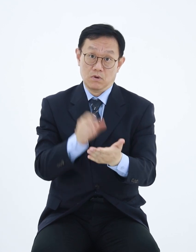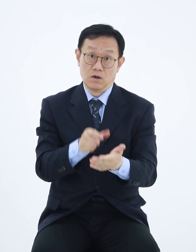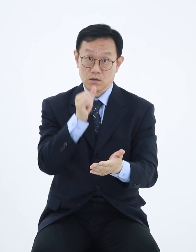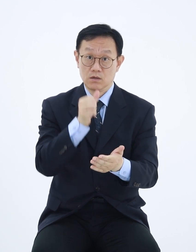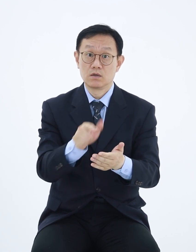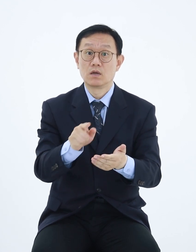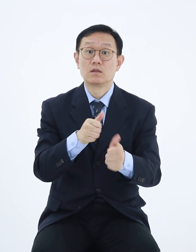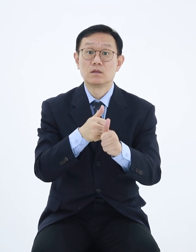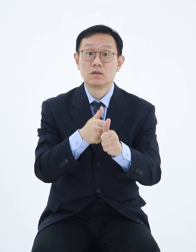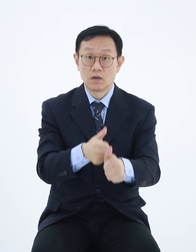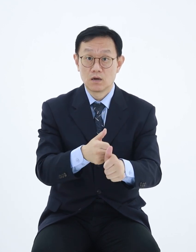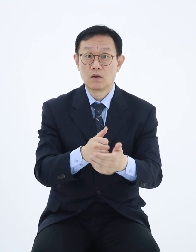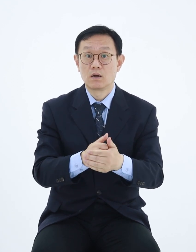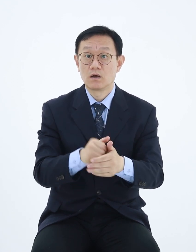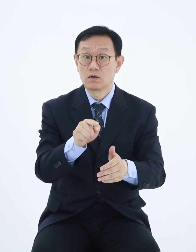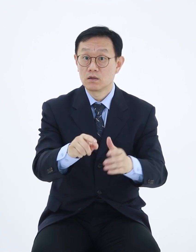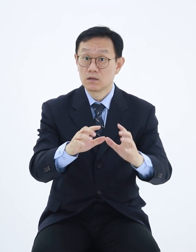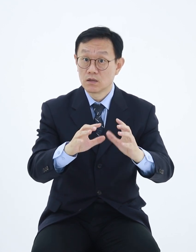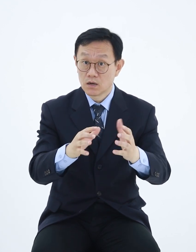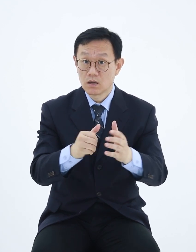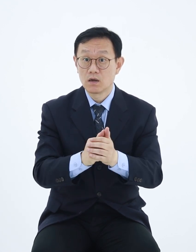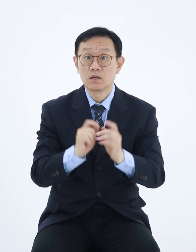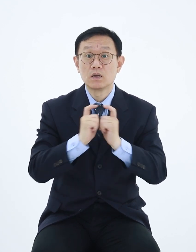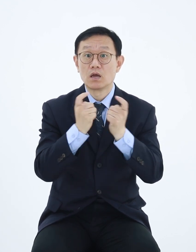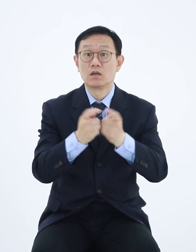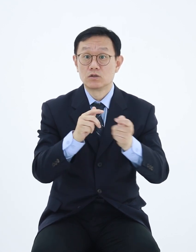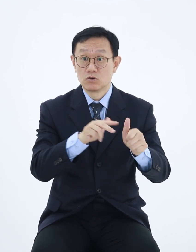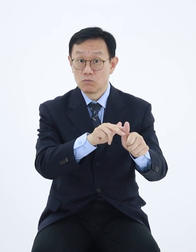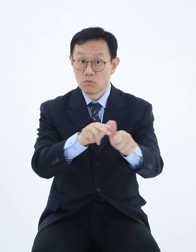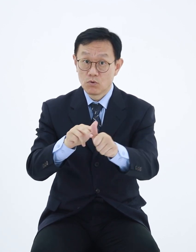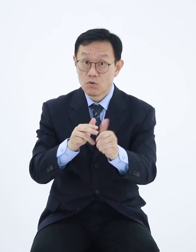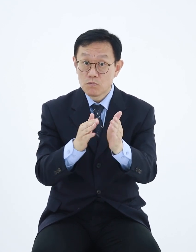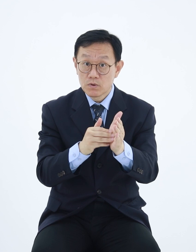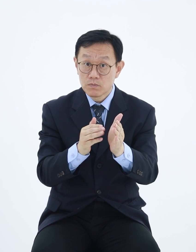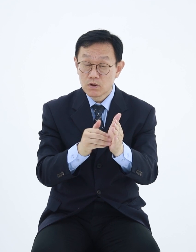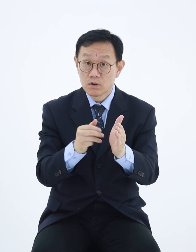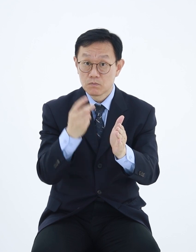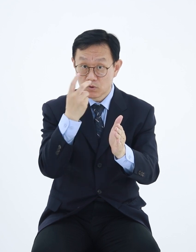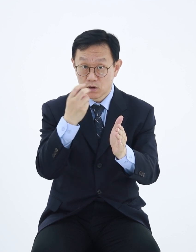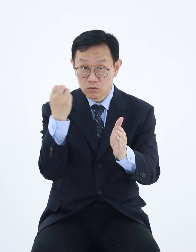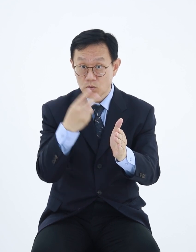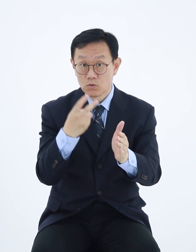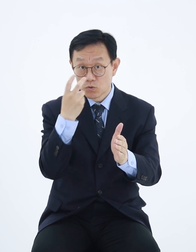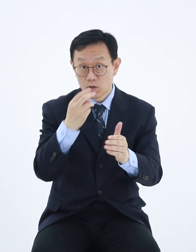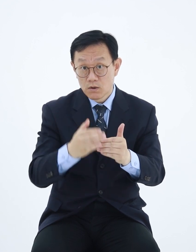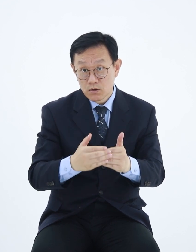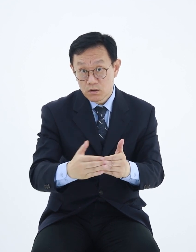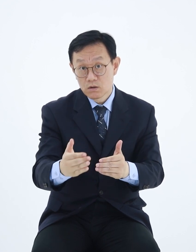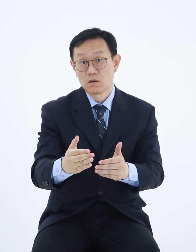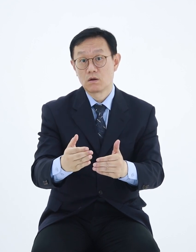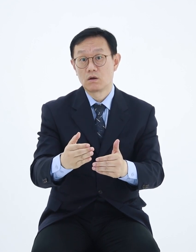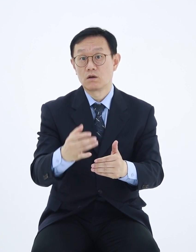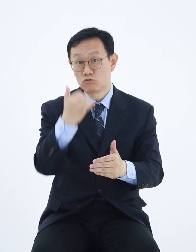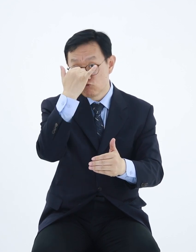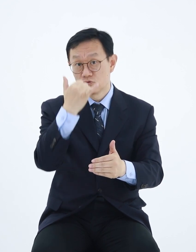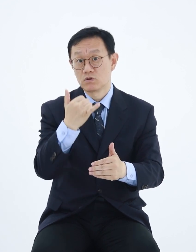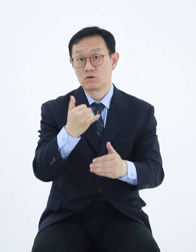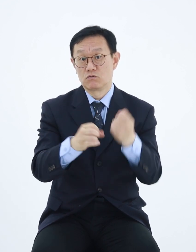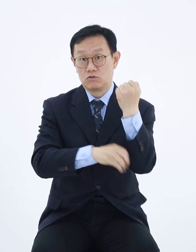따라 협약 비준 당사국들은 개인정보에 대한 비밀 보장과 조사 과정에서의 윤리원칙 준수, 자료의